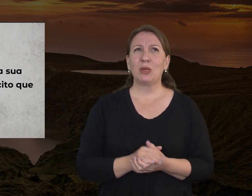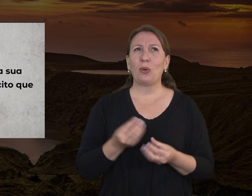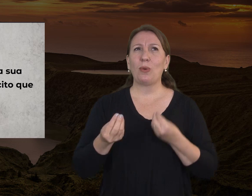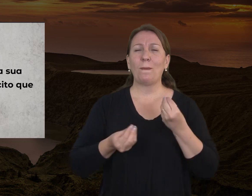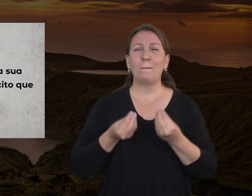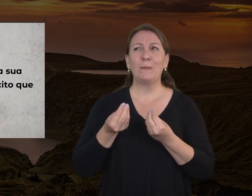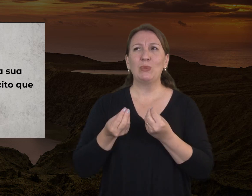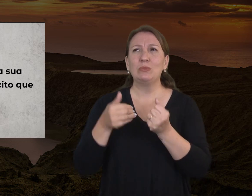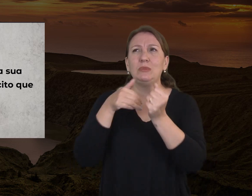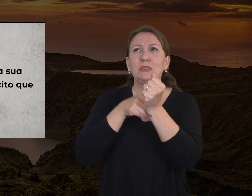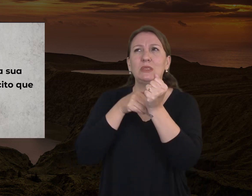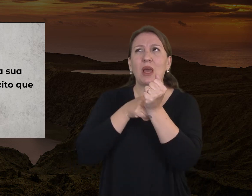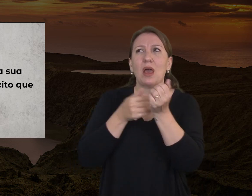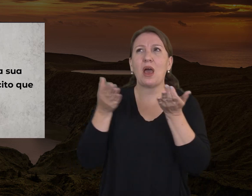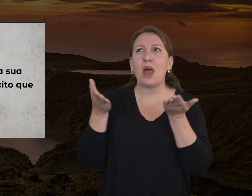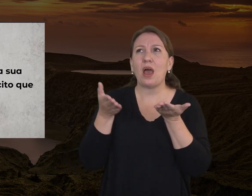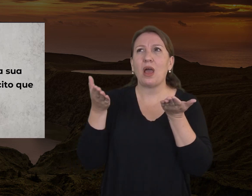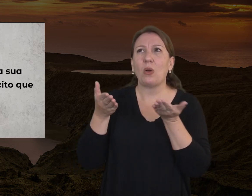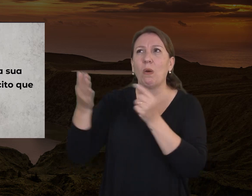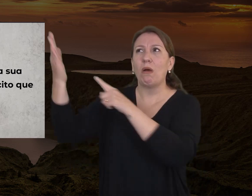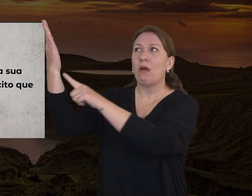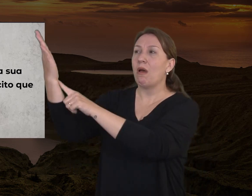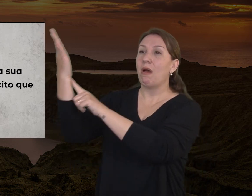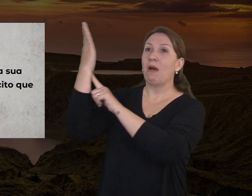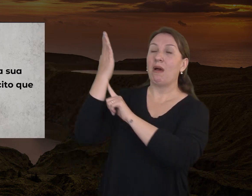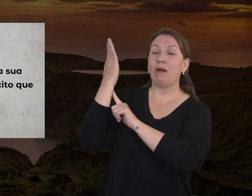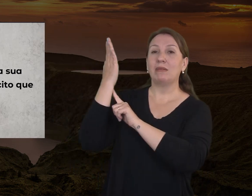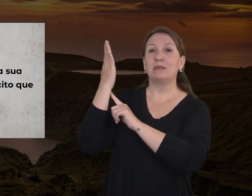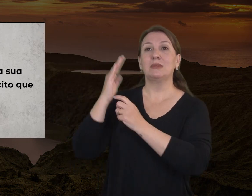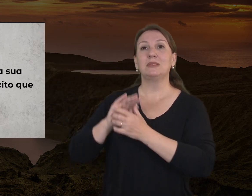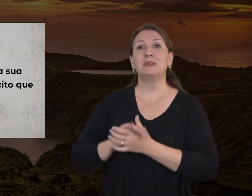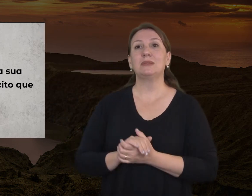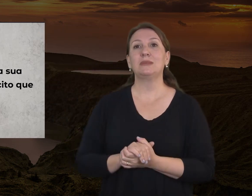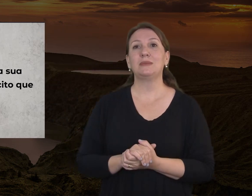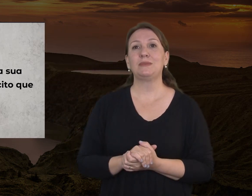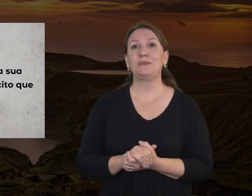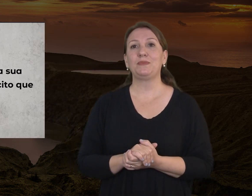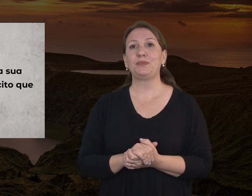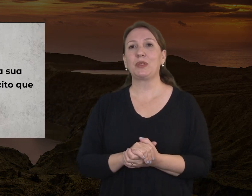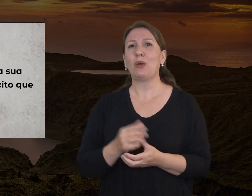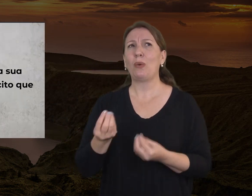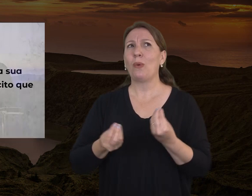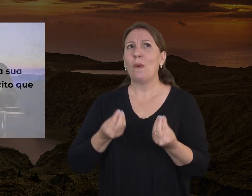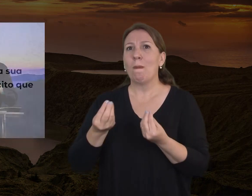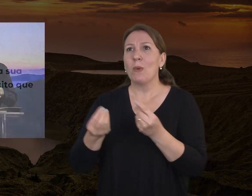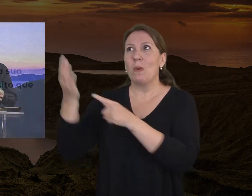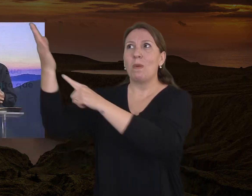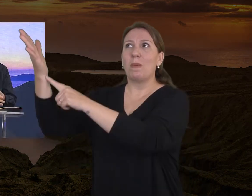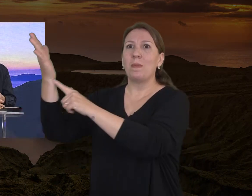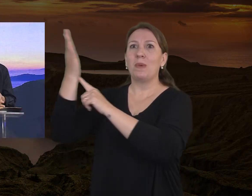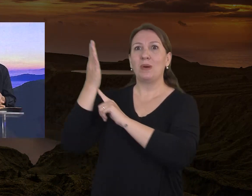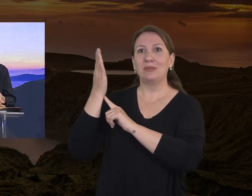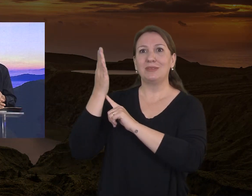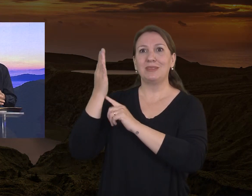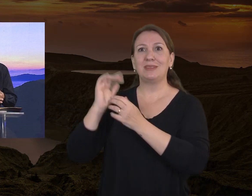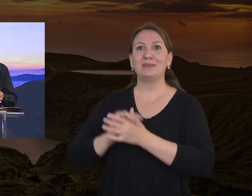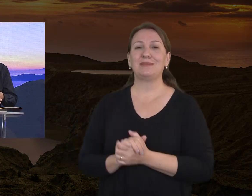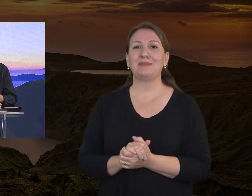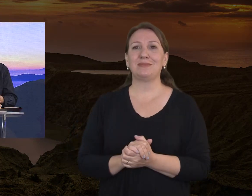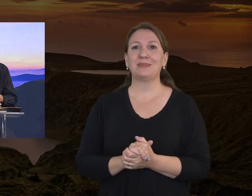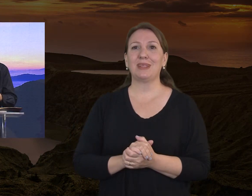do mistério da vontade de Deus aconteceu por meio dos seus